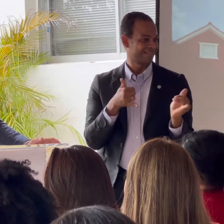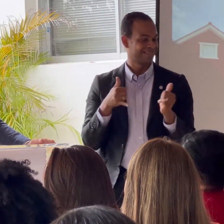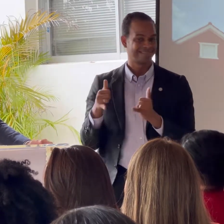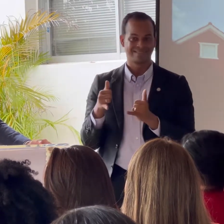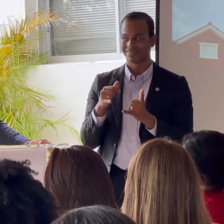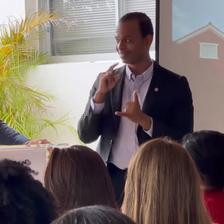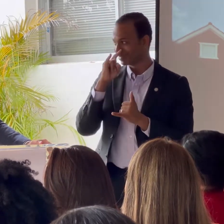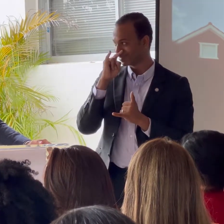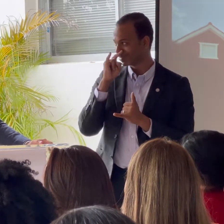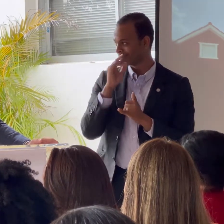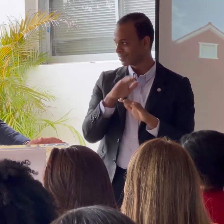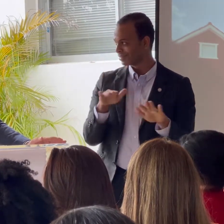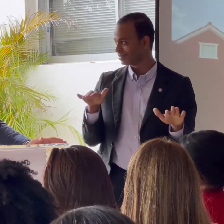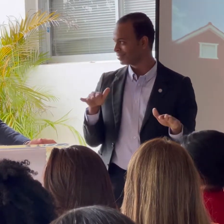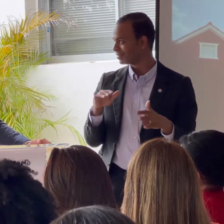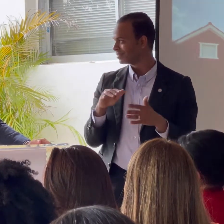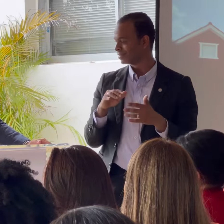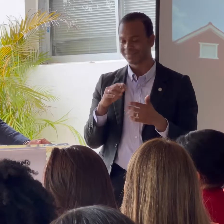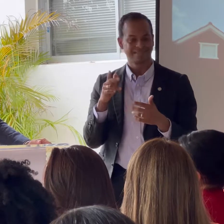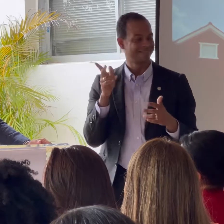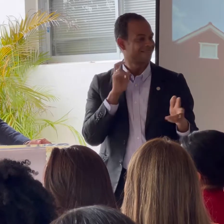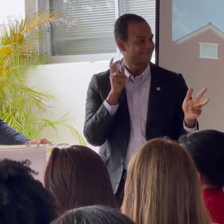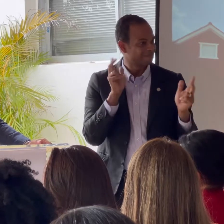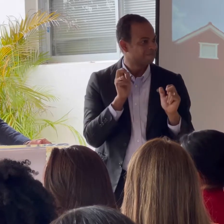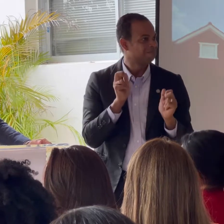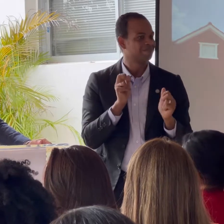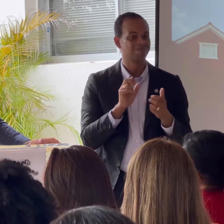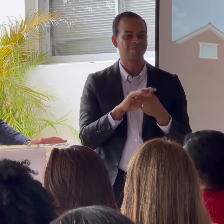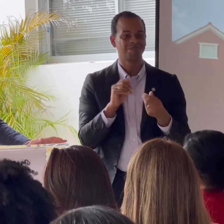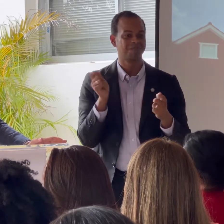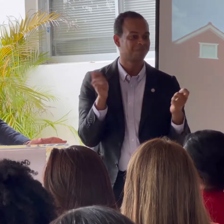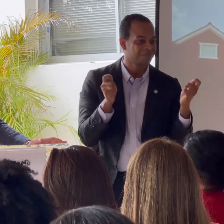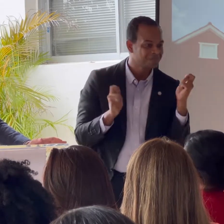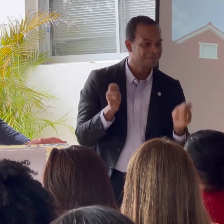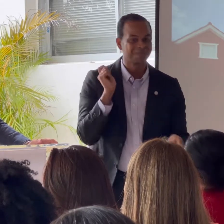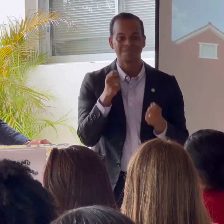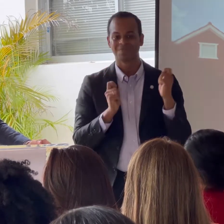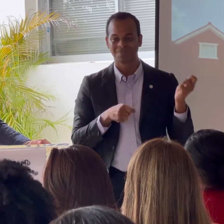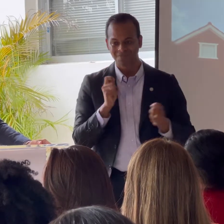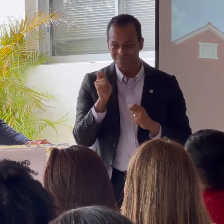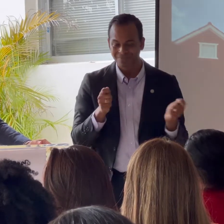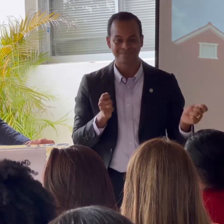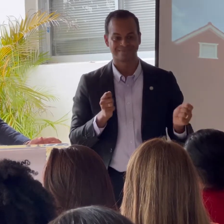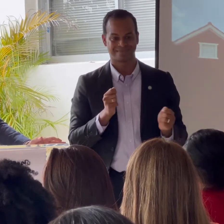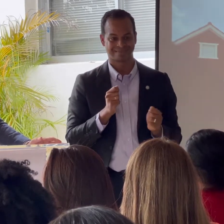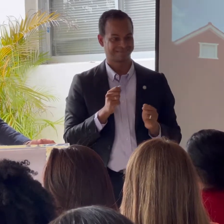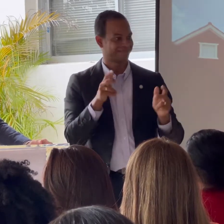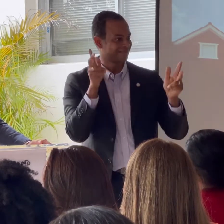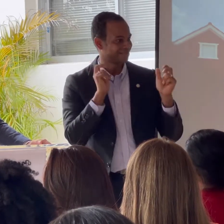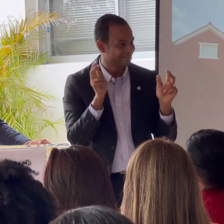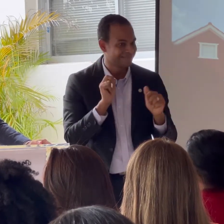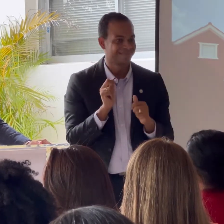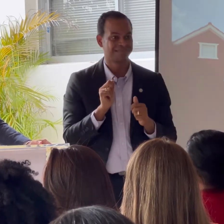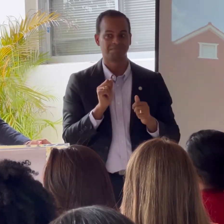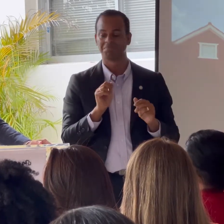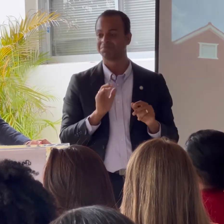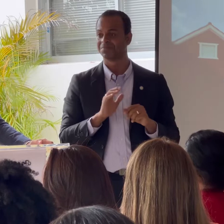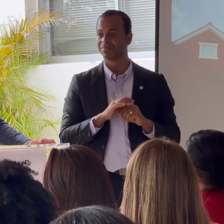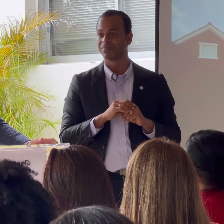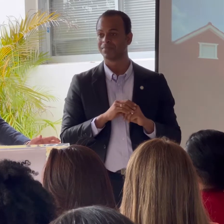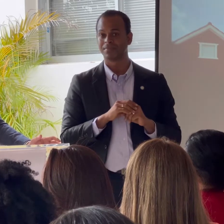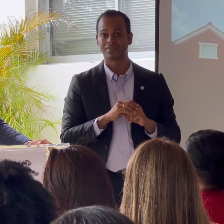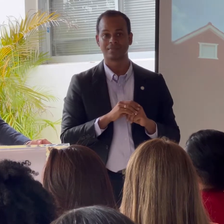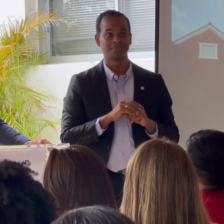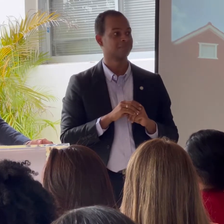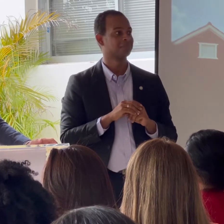lleno de niños, haciendo su ruido, tocando su ritmo, escuchándose unos a otros. Lo